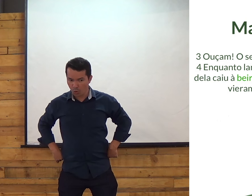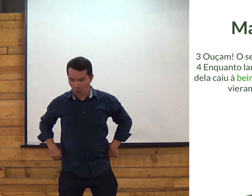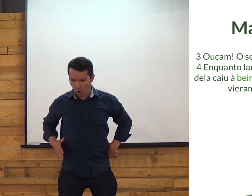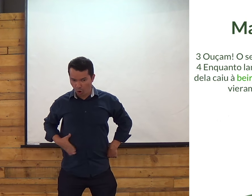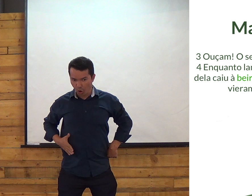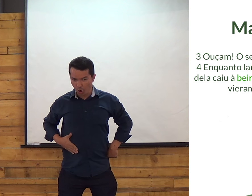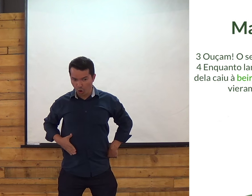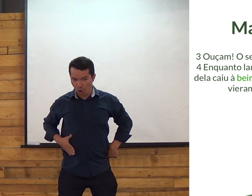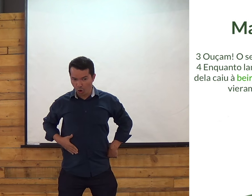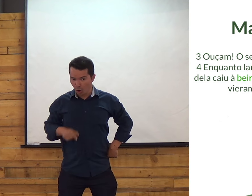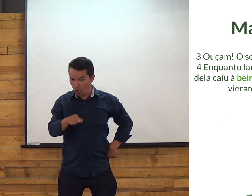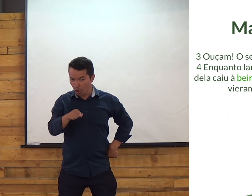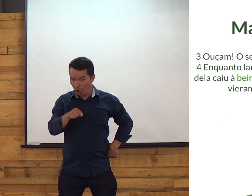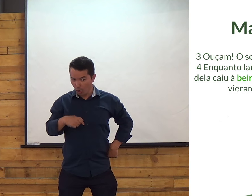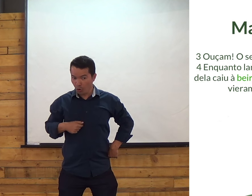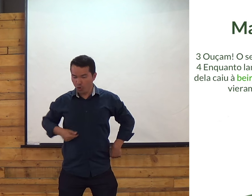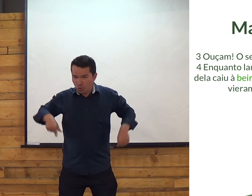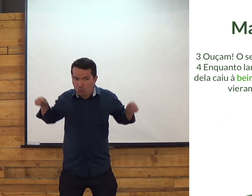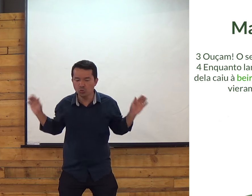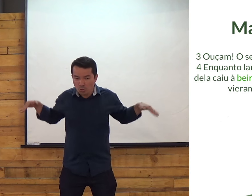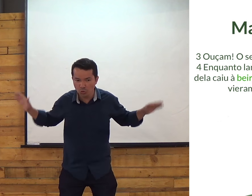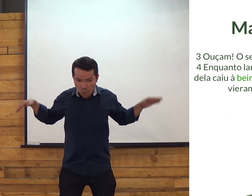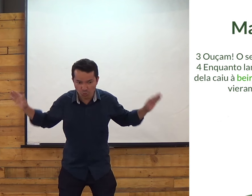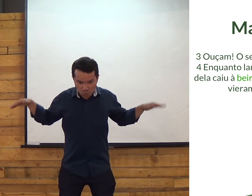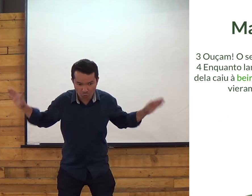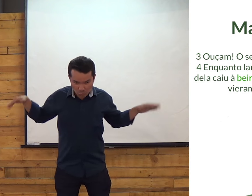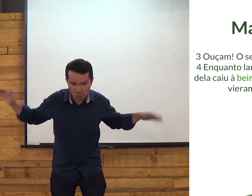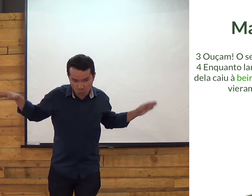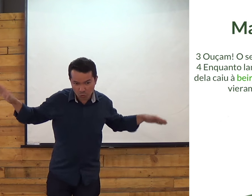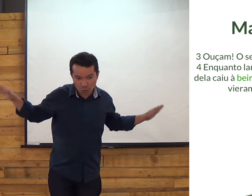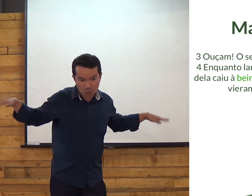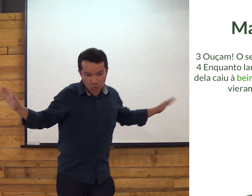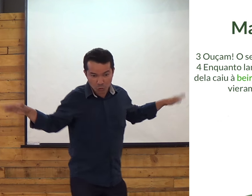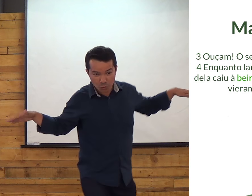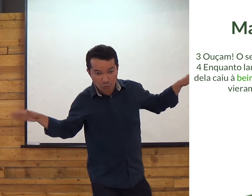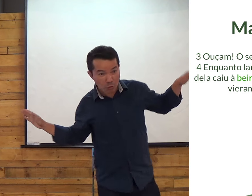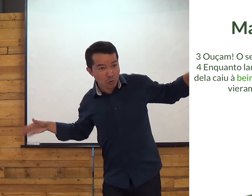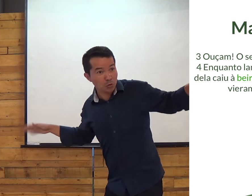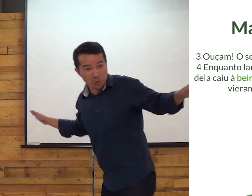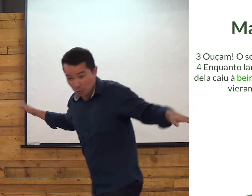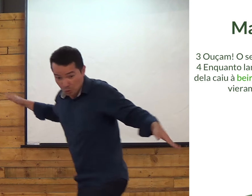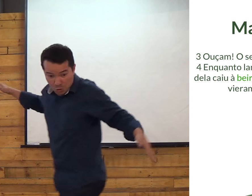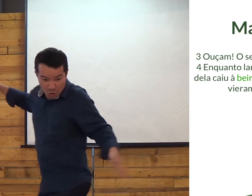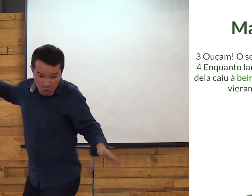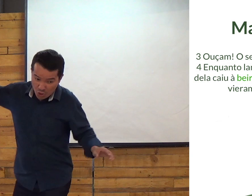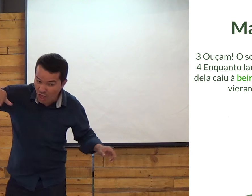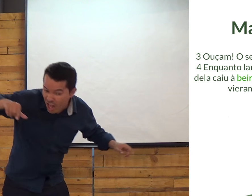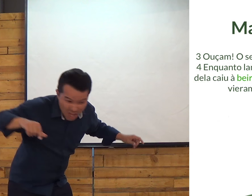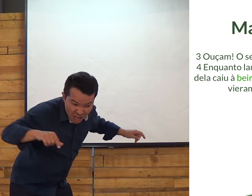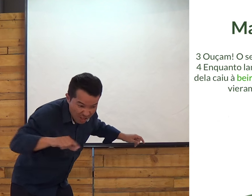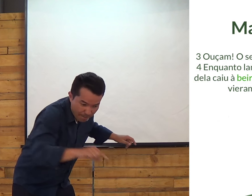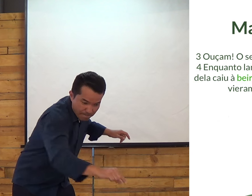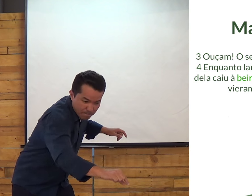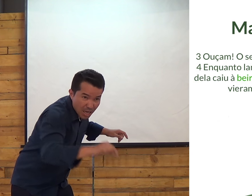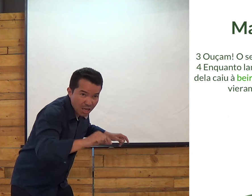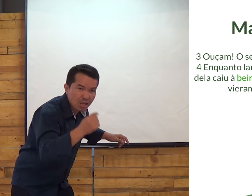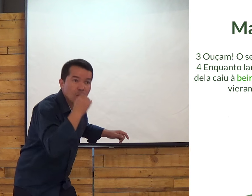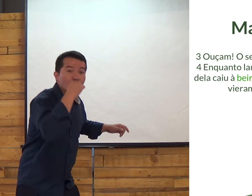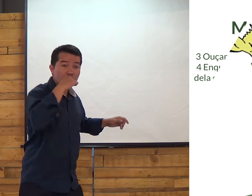no que está acontecendo, e pensa: estou com fome, vou lá, vai todo feliz da